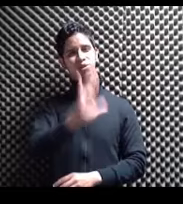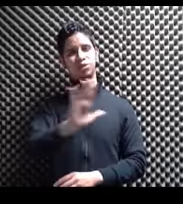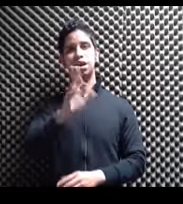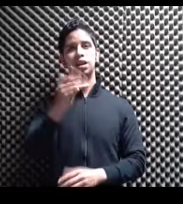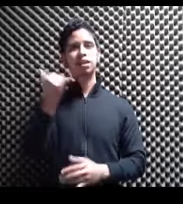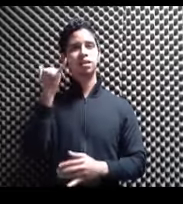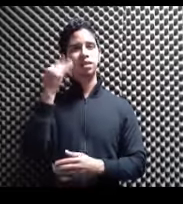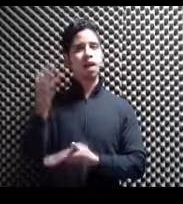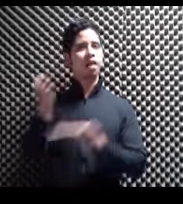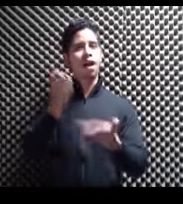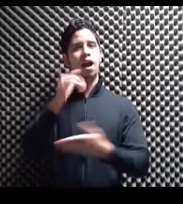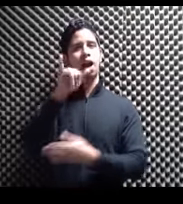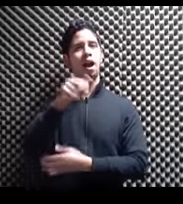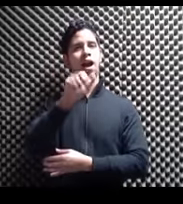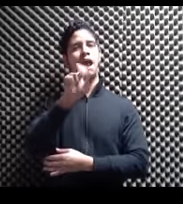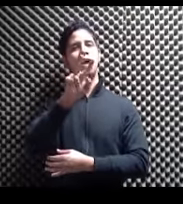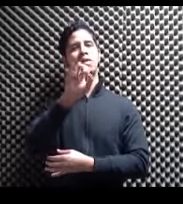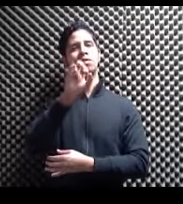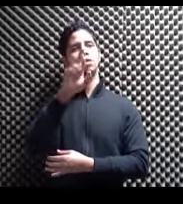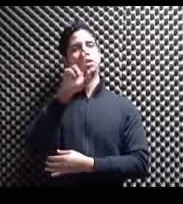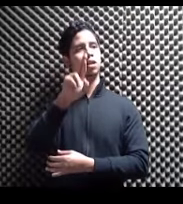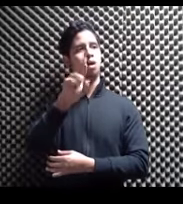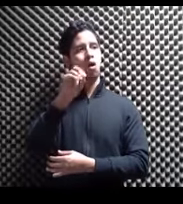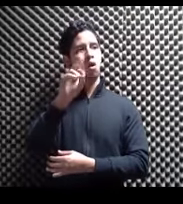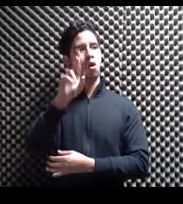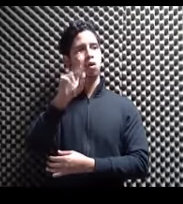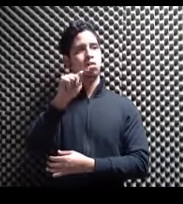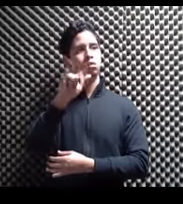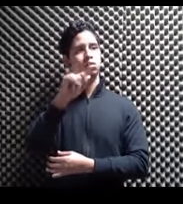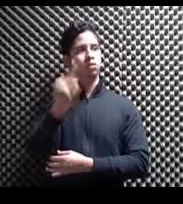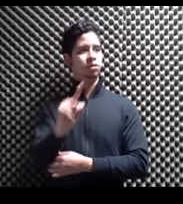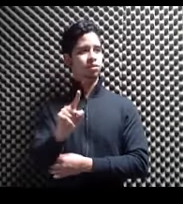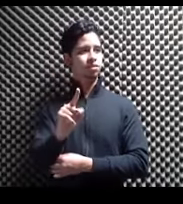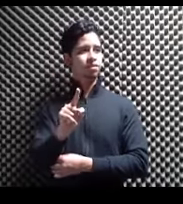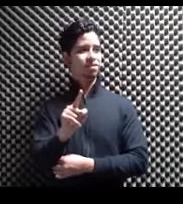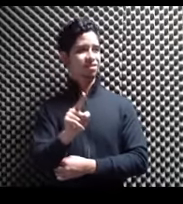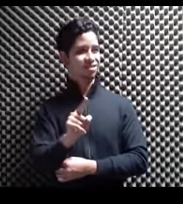Javier Ortiz. Arriba. Bueno, sí, por eso.